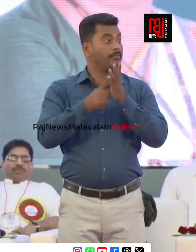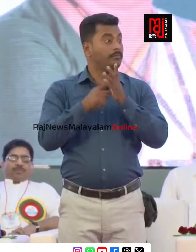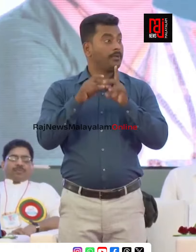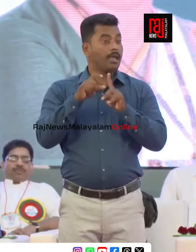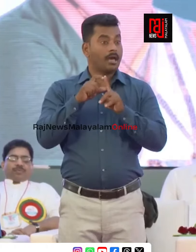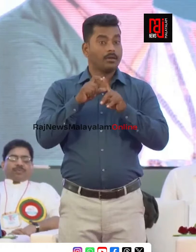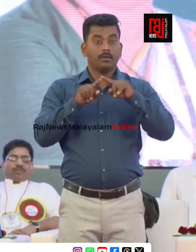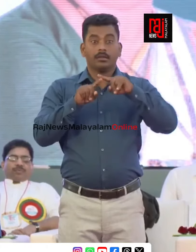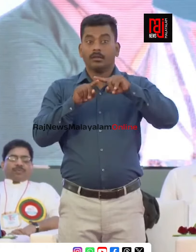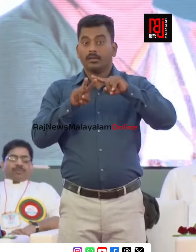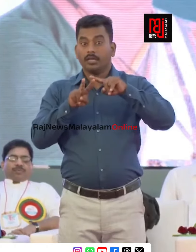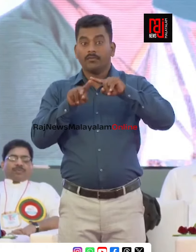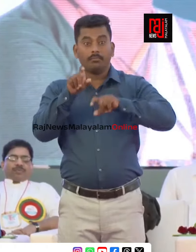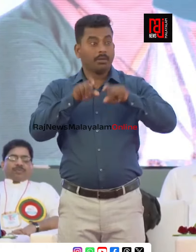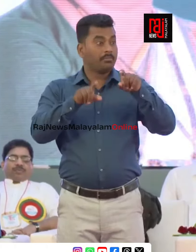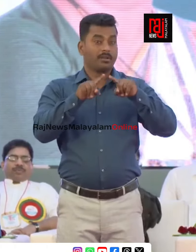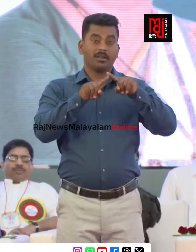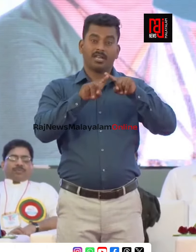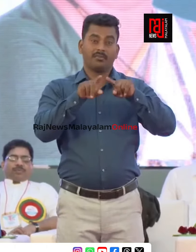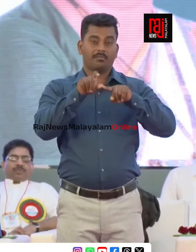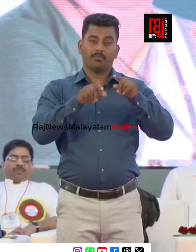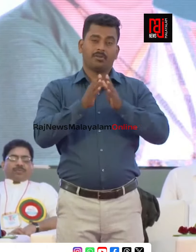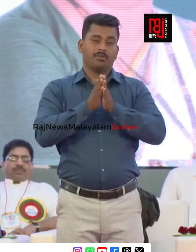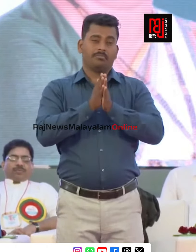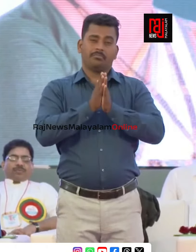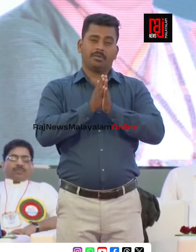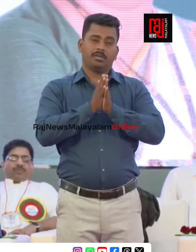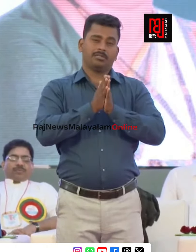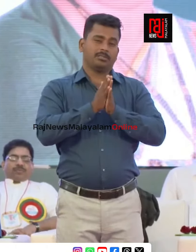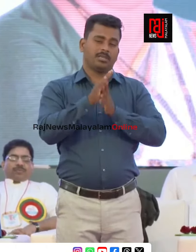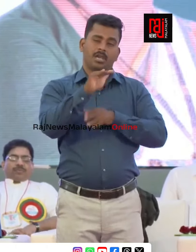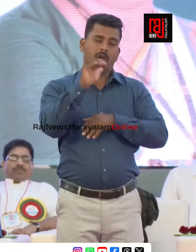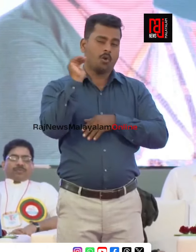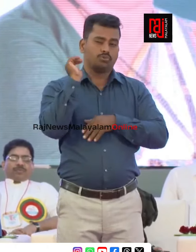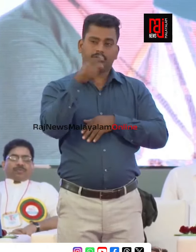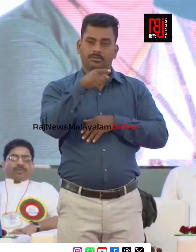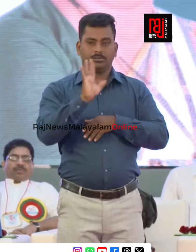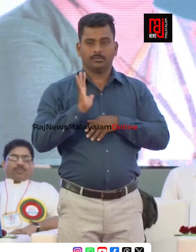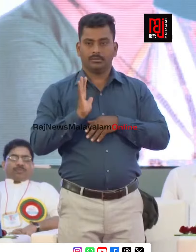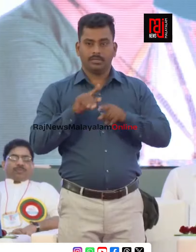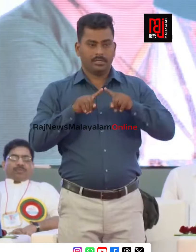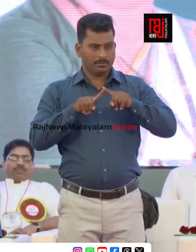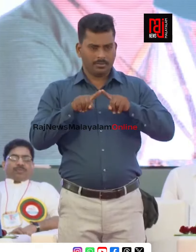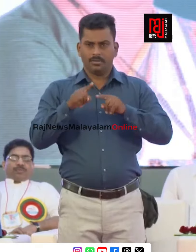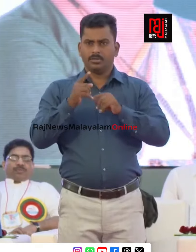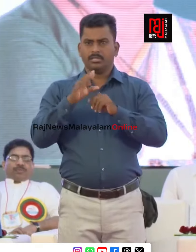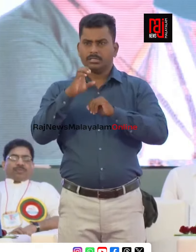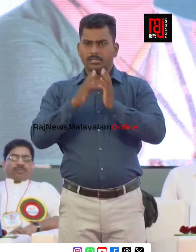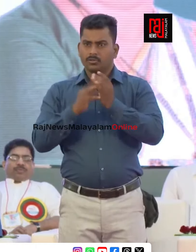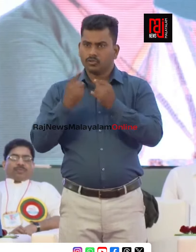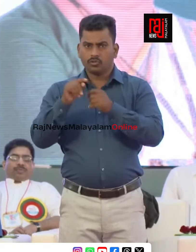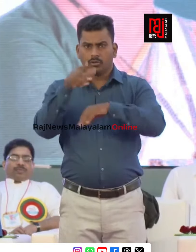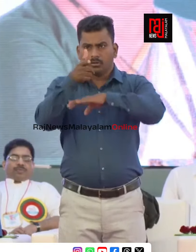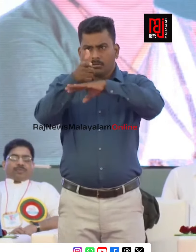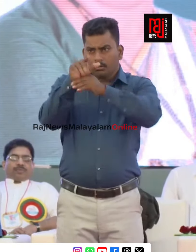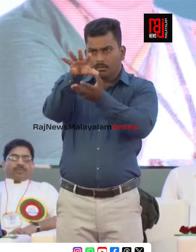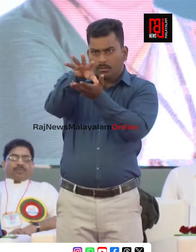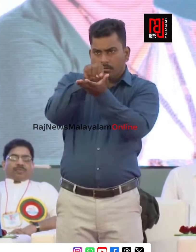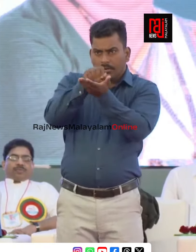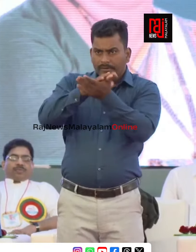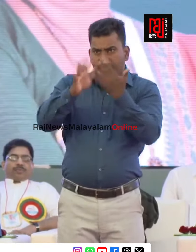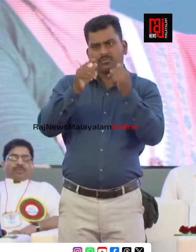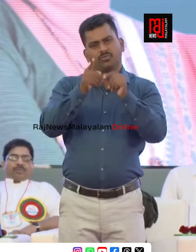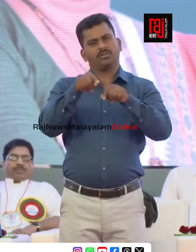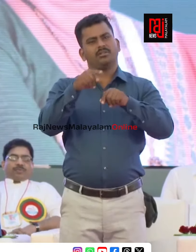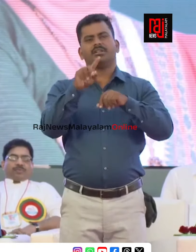മാധ്യമ സുഹൃത്തുക്കൾ ഒഴികെയുള്ള ബഹുമാന്യ മാധ്യമ പ്രവർത്തകർ ഇതിനോട് സഹകരിച്ചുകൊണ്ട് ഓഡിറ്റോറിയത്തിൽ നിന്ന് വിട്ടുനിൽക്കണം